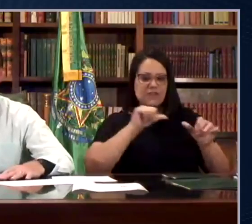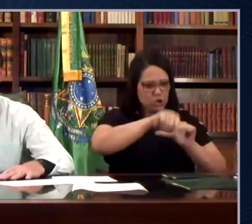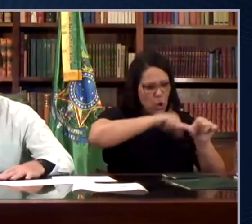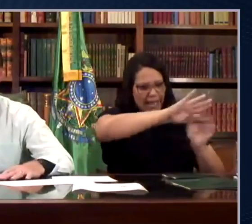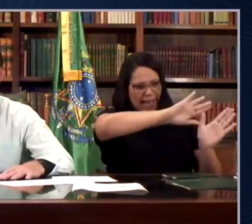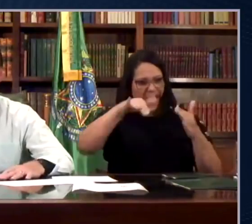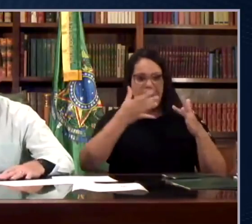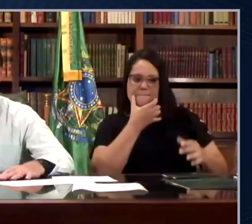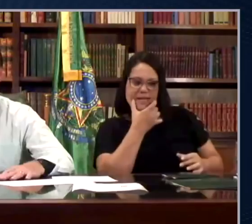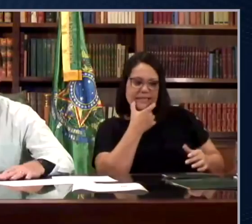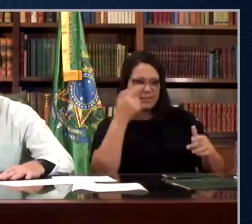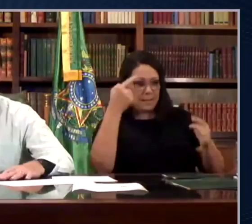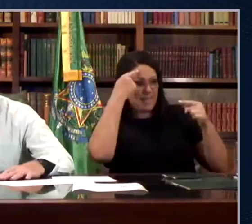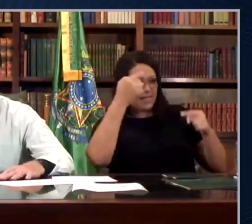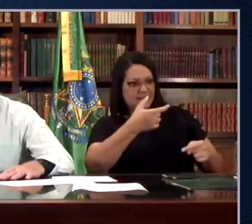que pense como o senhor?